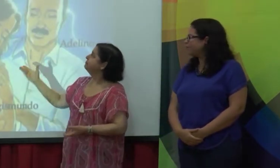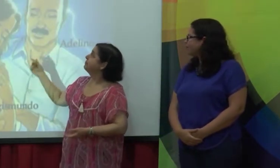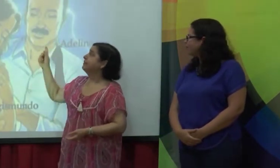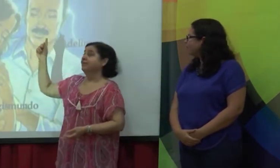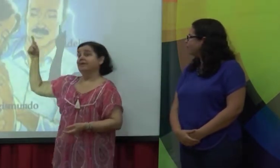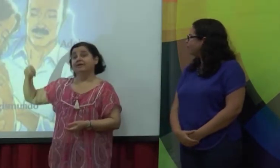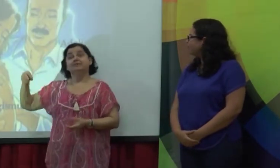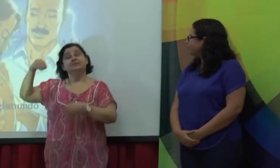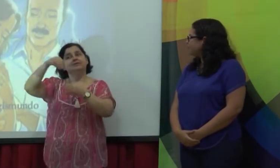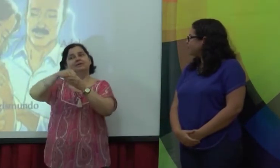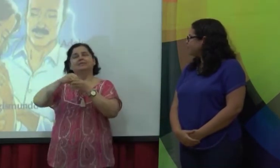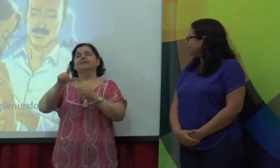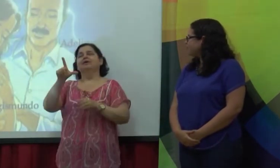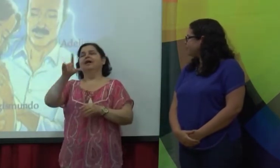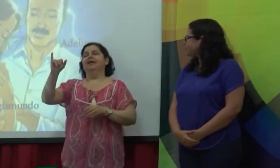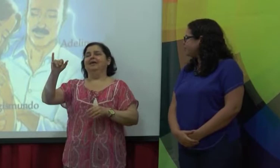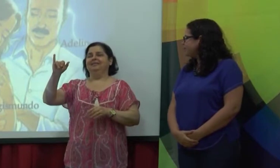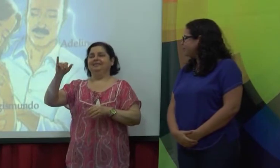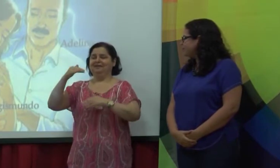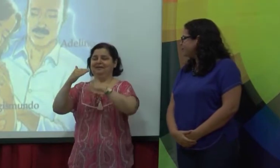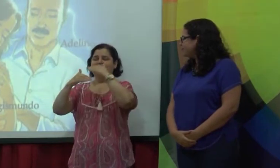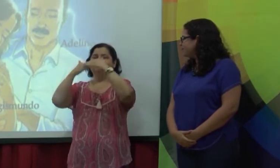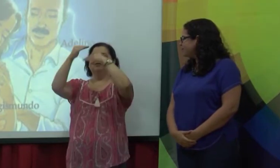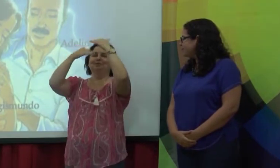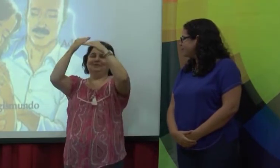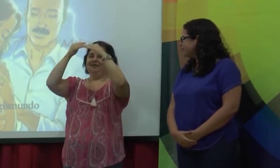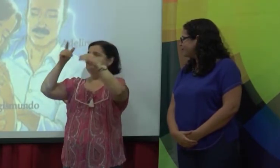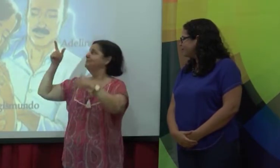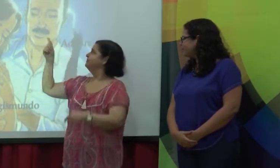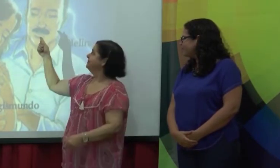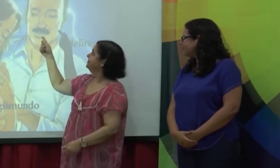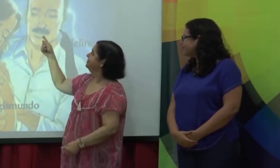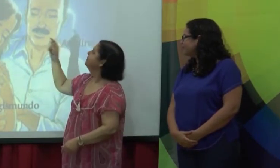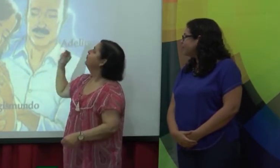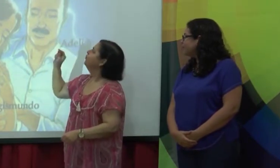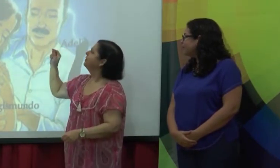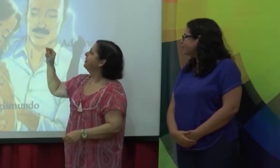Exatamente. Então, nessa simplificação